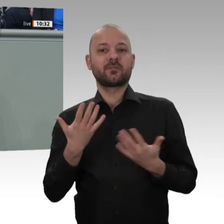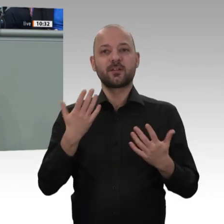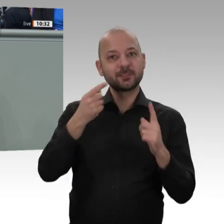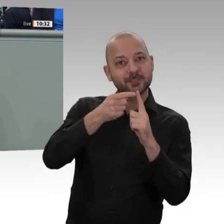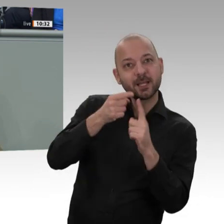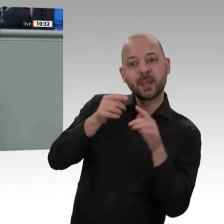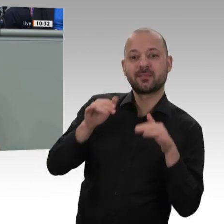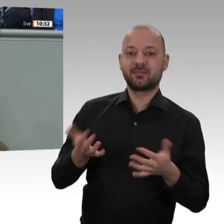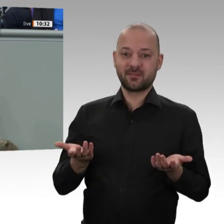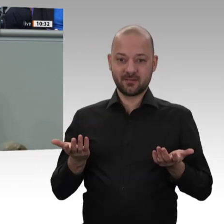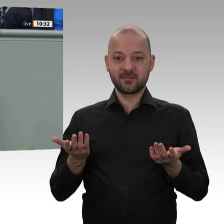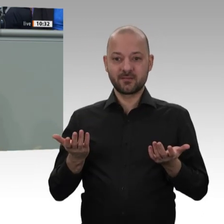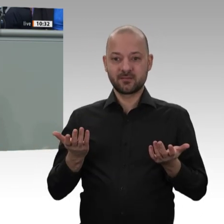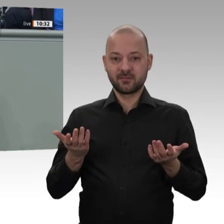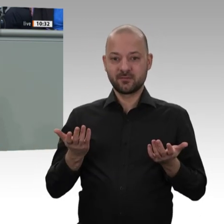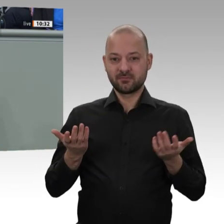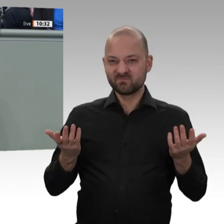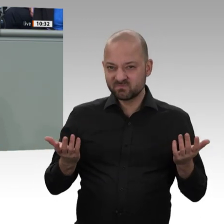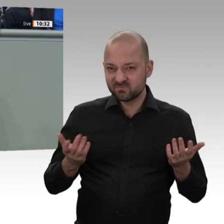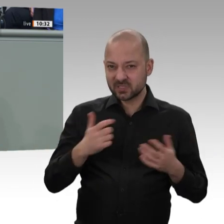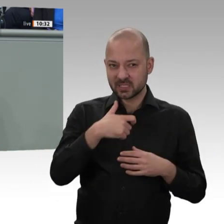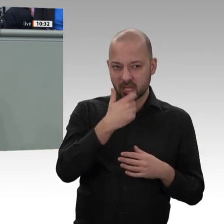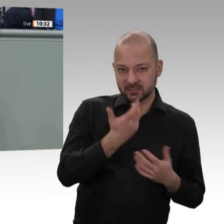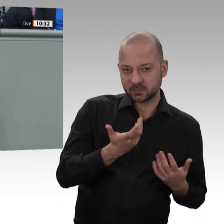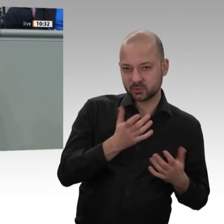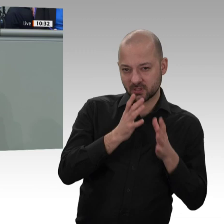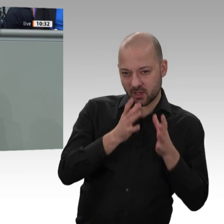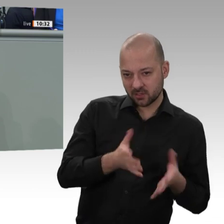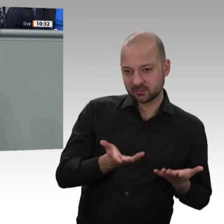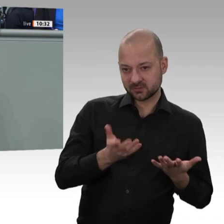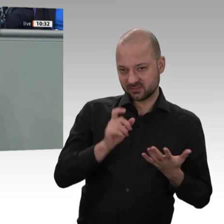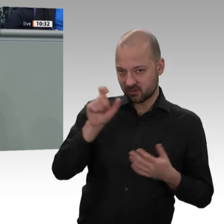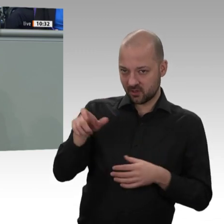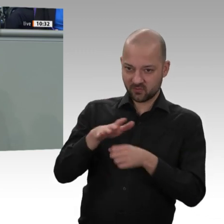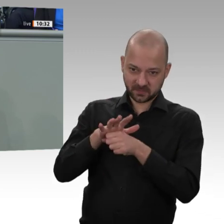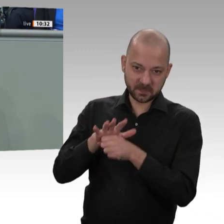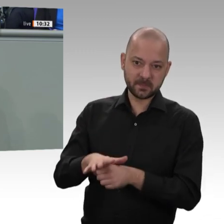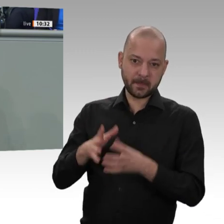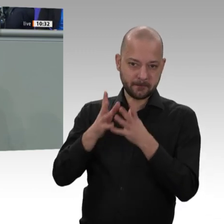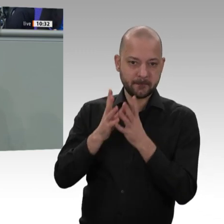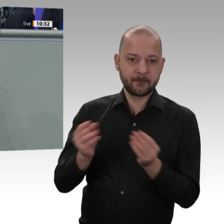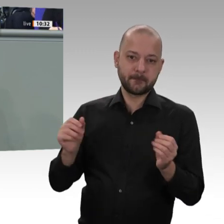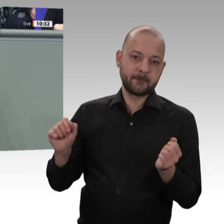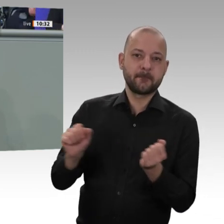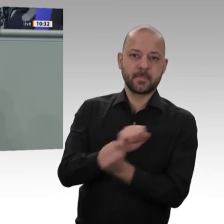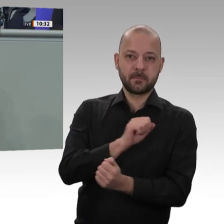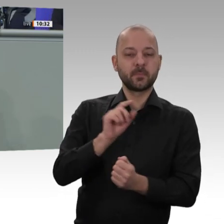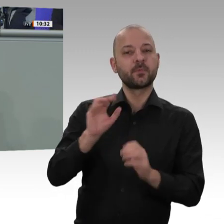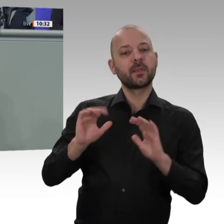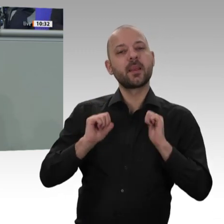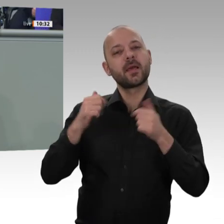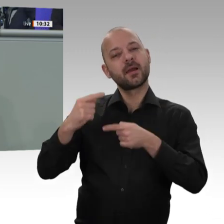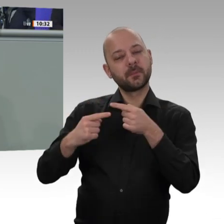gezielt. Getroffen hat er Menschen, die längst Teil unserer Stadt, unserer Gesellschaft waren. Bei der Beerdigung